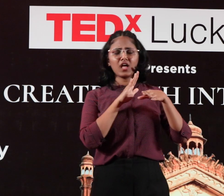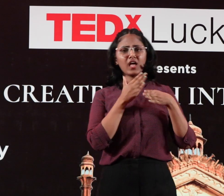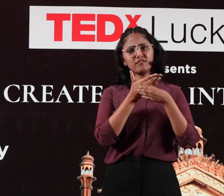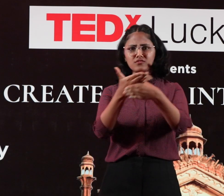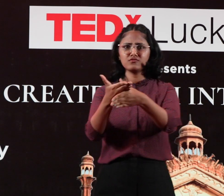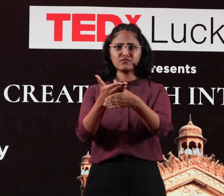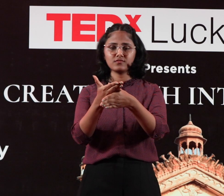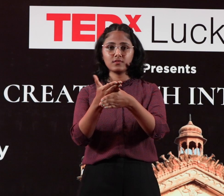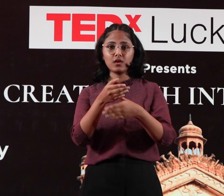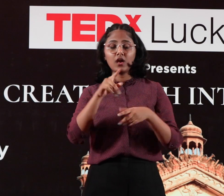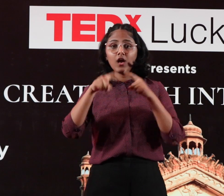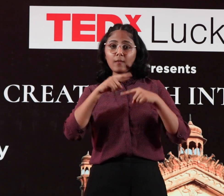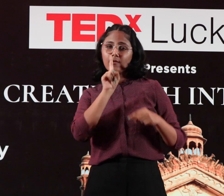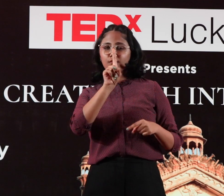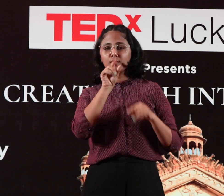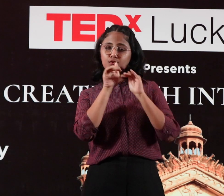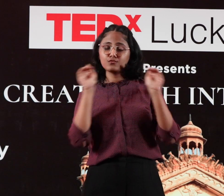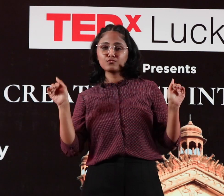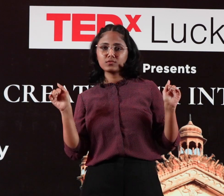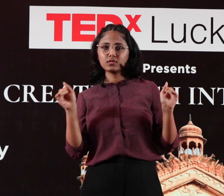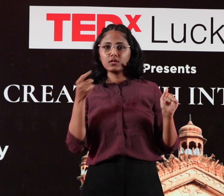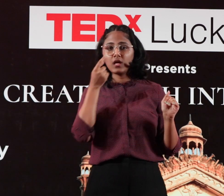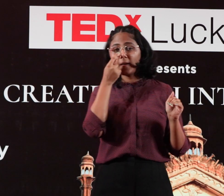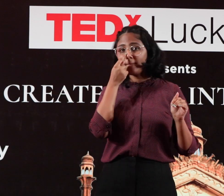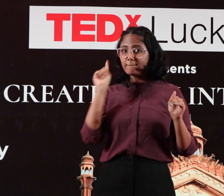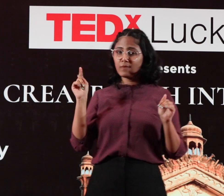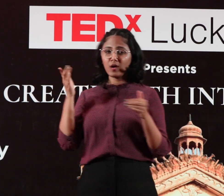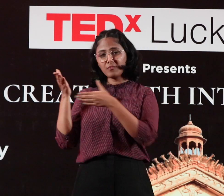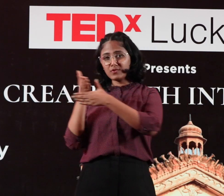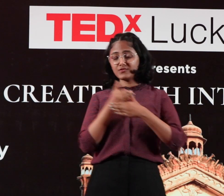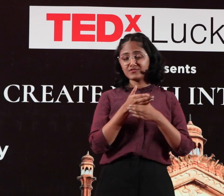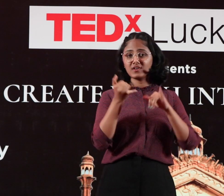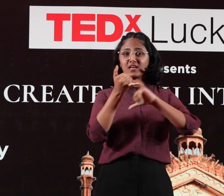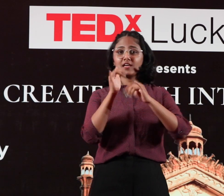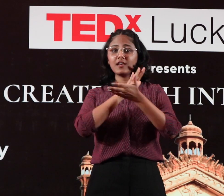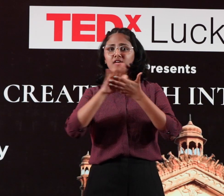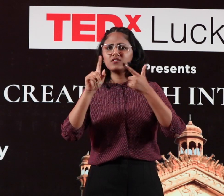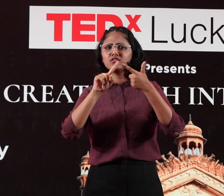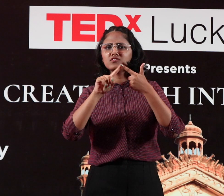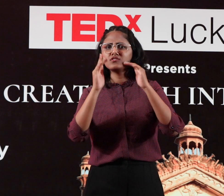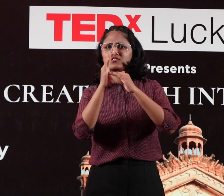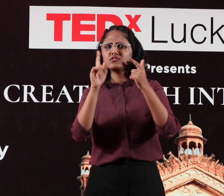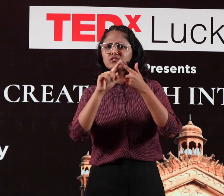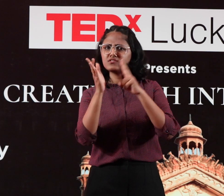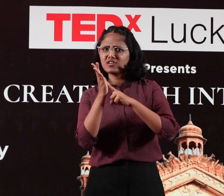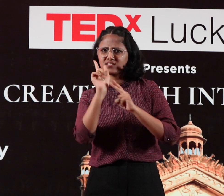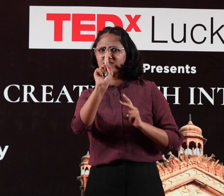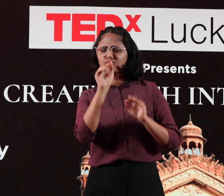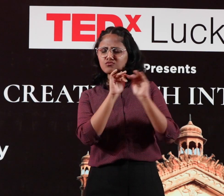थी कि मम्मी बताती है कि जब शहजीन, ये बच्ची का नाम है, जब वो शहजीन पैदा हुई